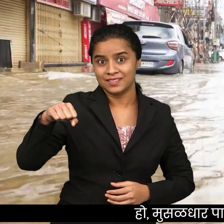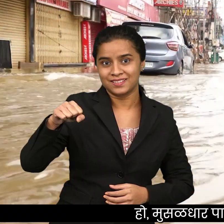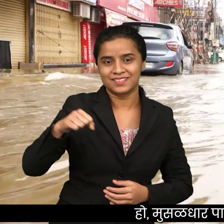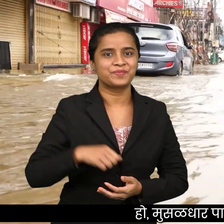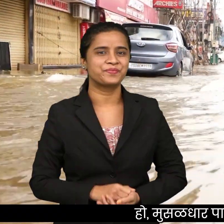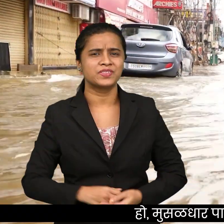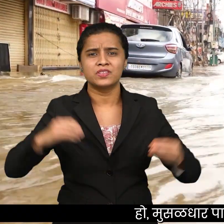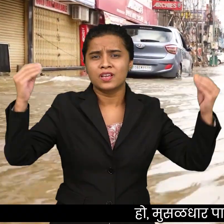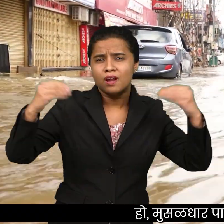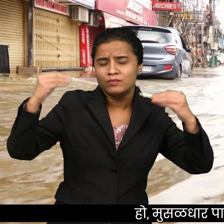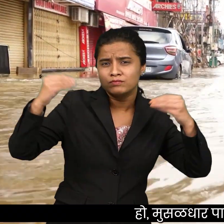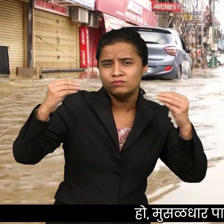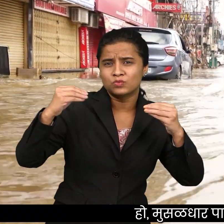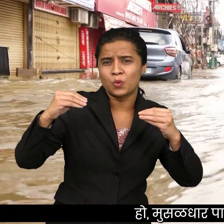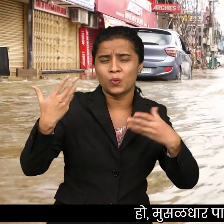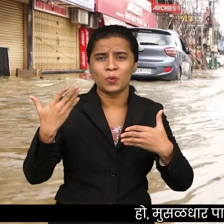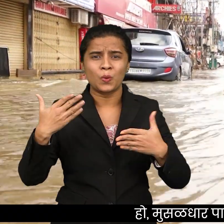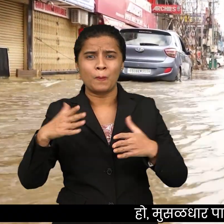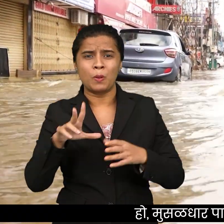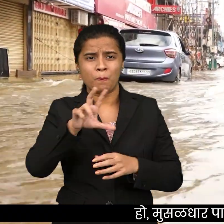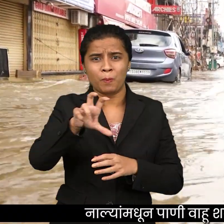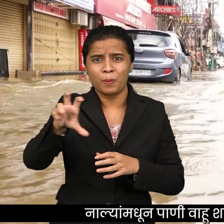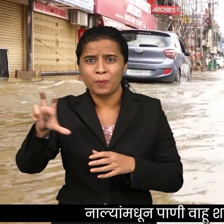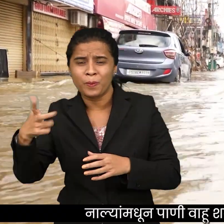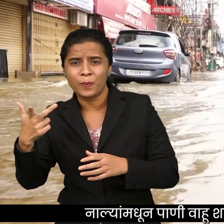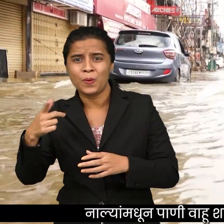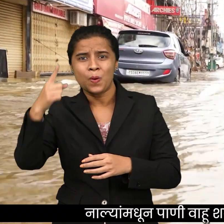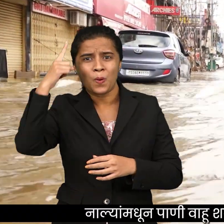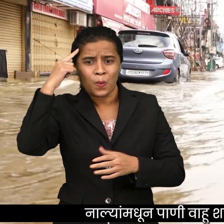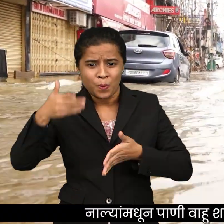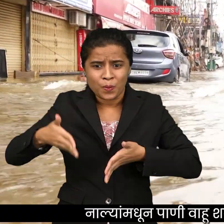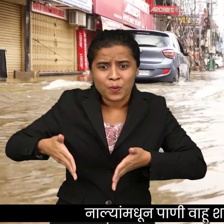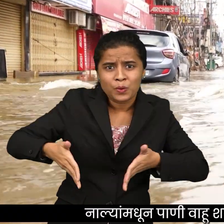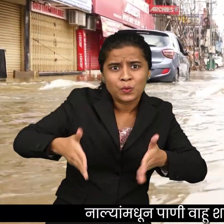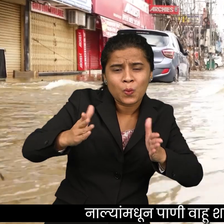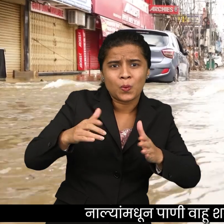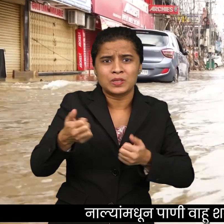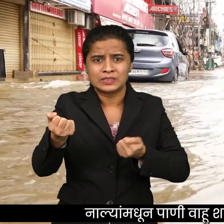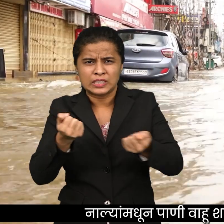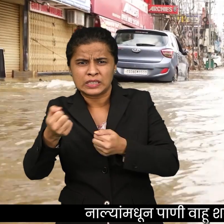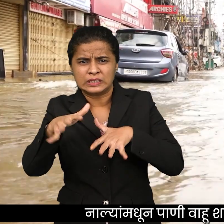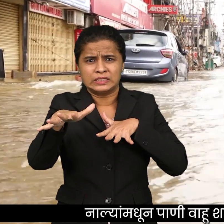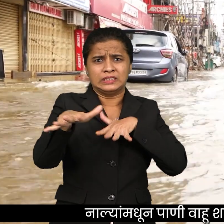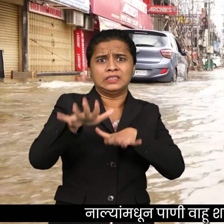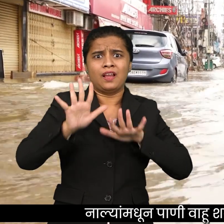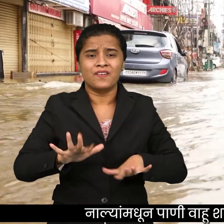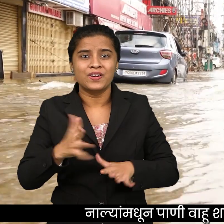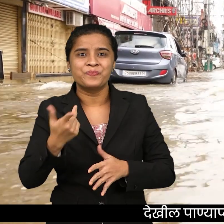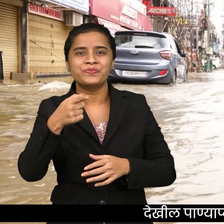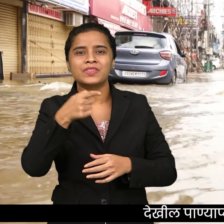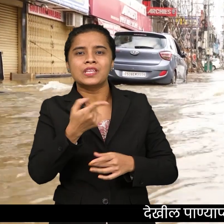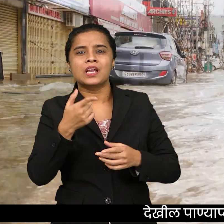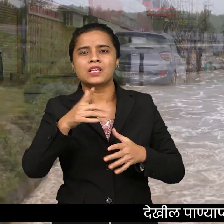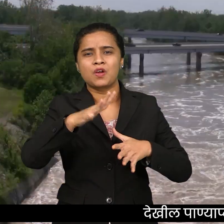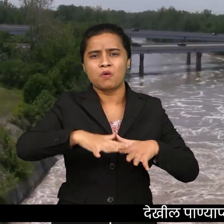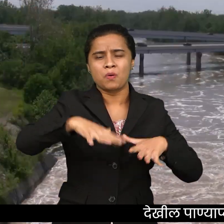हो, मुसळधार पावसामुळे रस्ते अडू शकतात. नाल्यांमधून पाणी वाहू शकते आणि घरे पाण्याखाली व कालवे